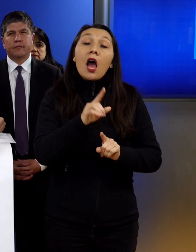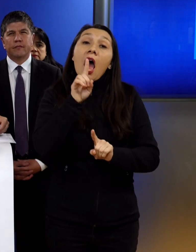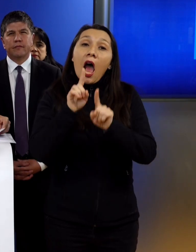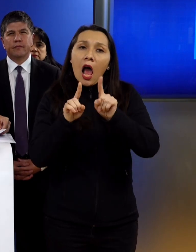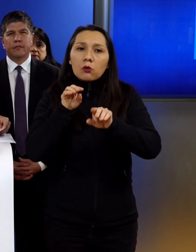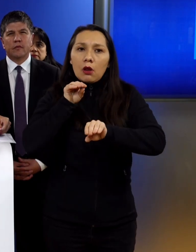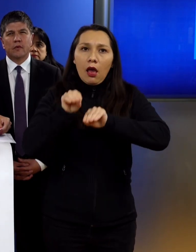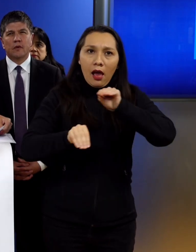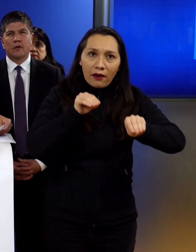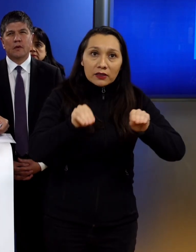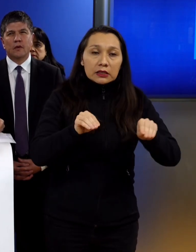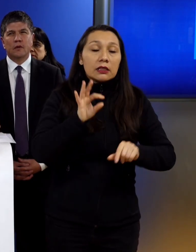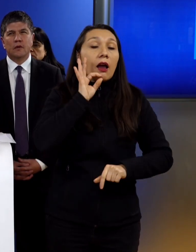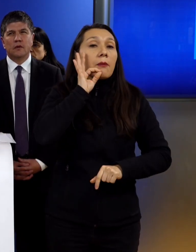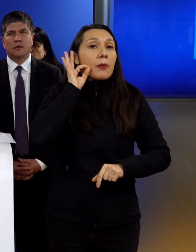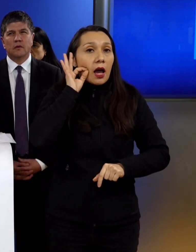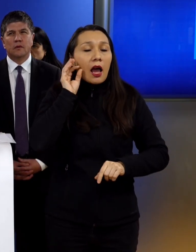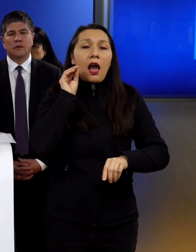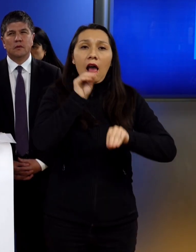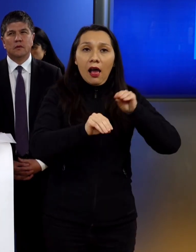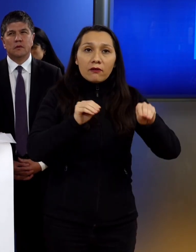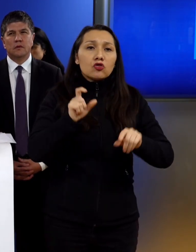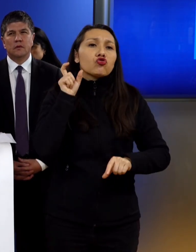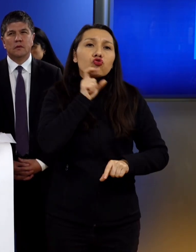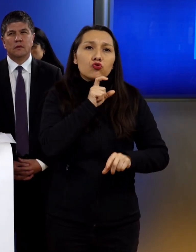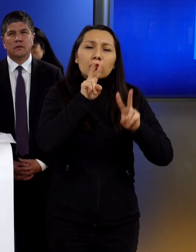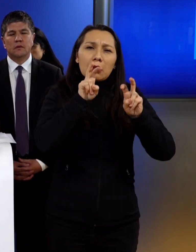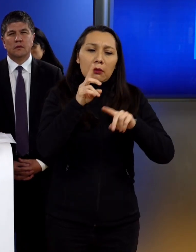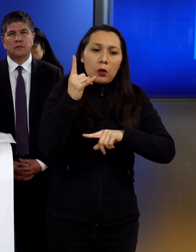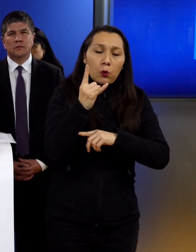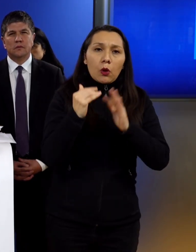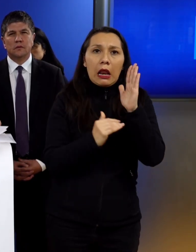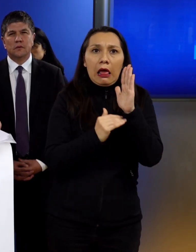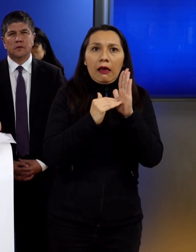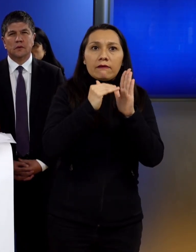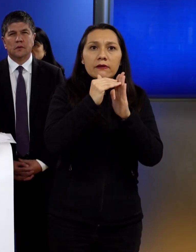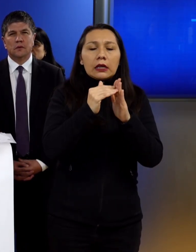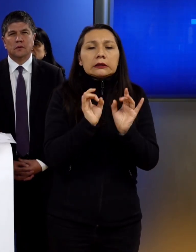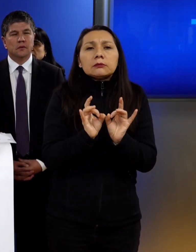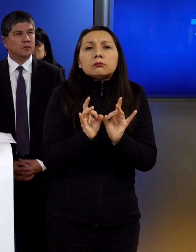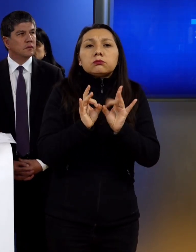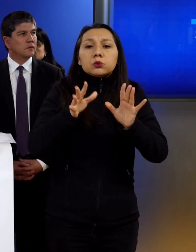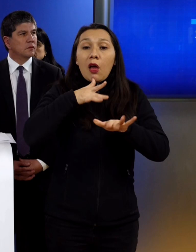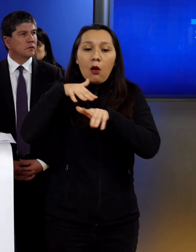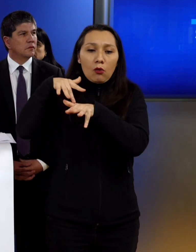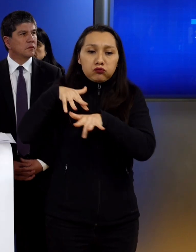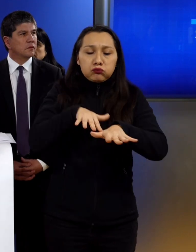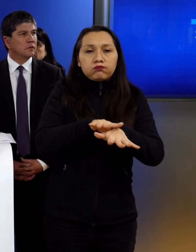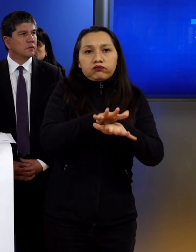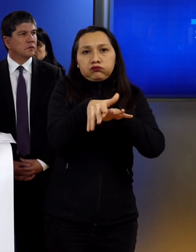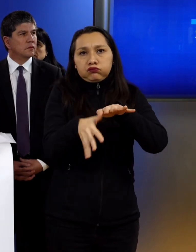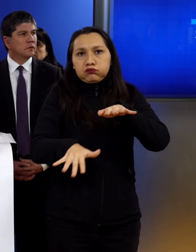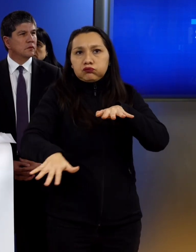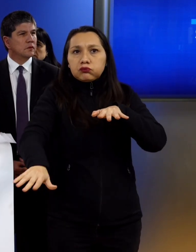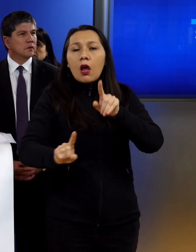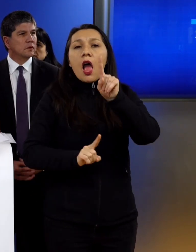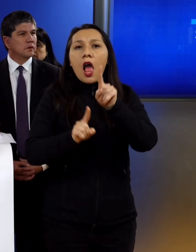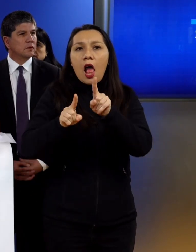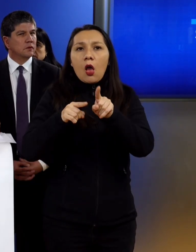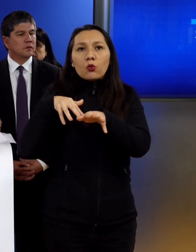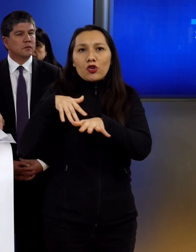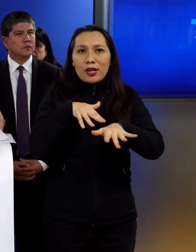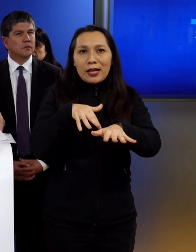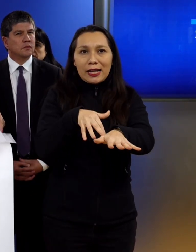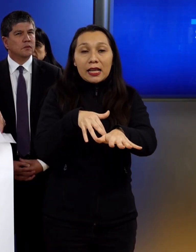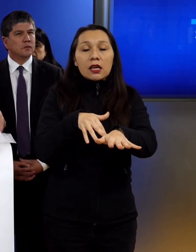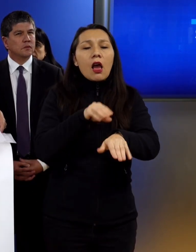algunos alertamientos, alertas amarillas y alerta roja en relación con amenazas de desbordes o desbordes de algunos cauces de